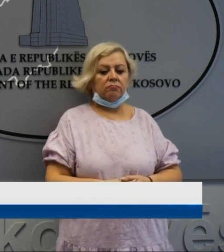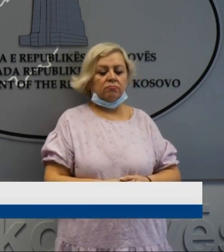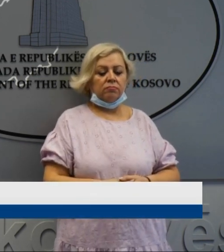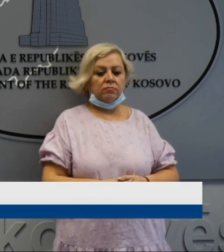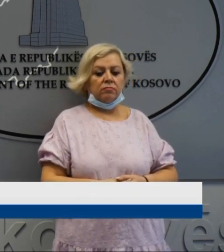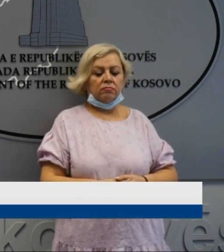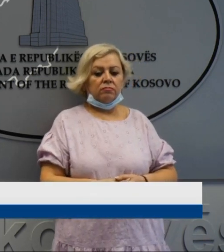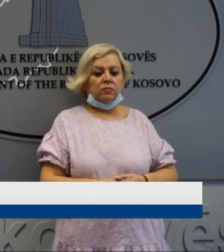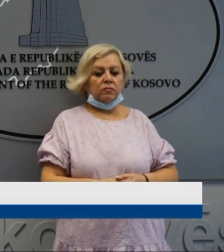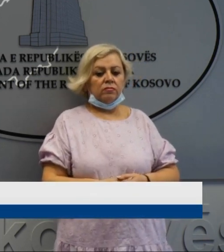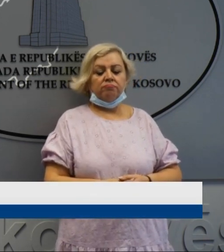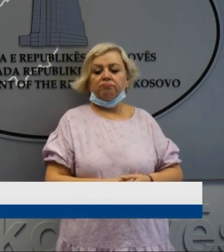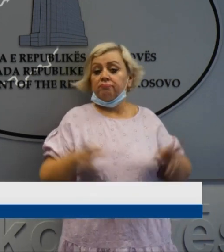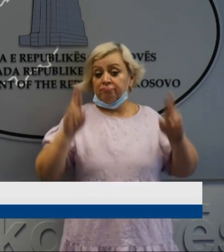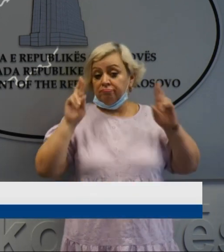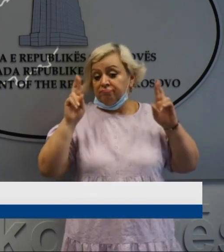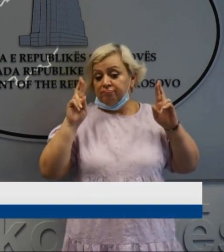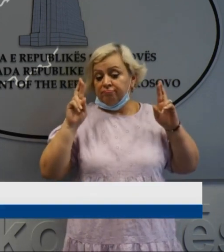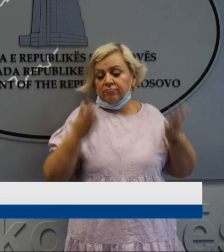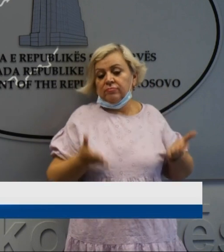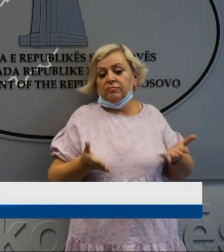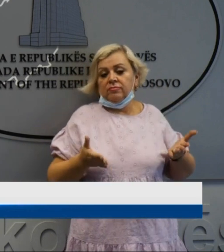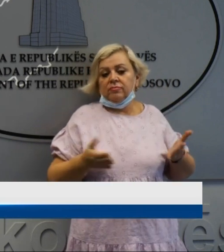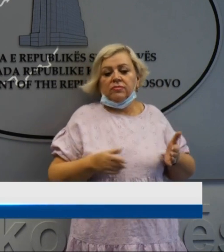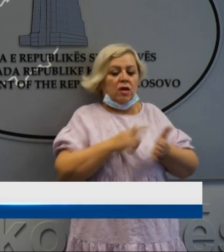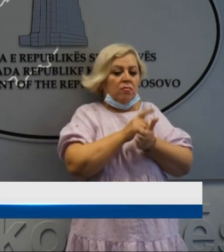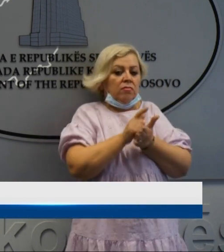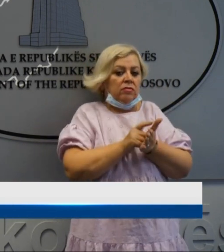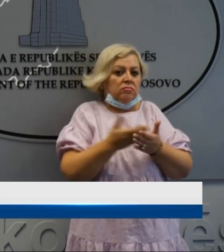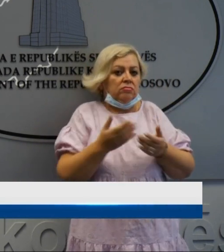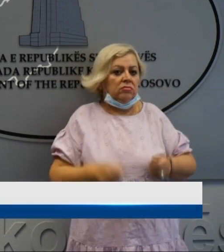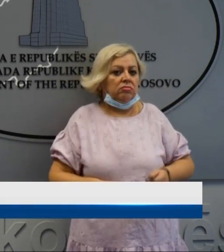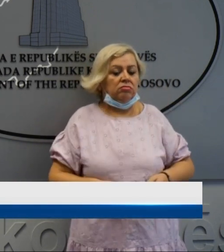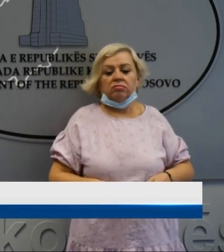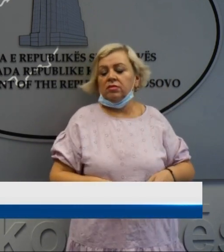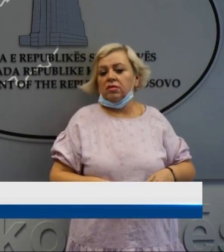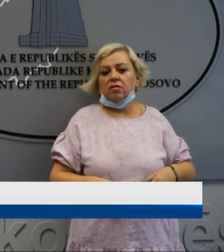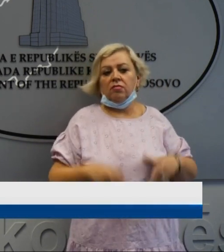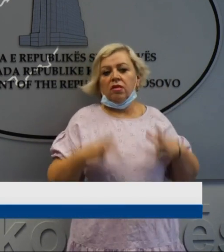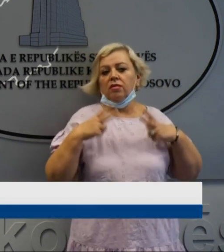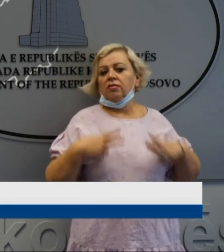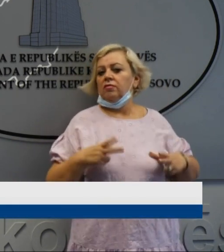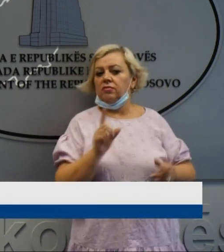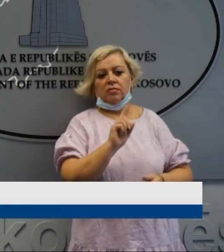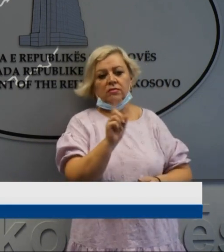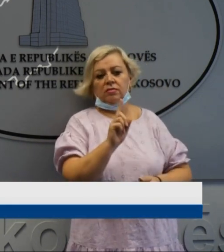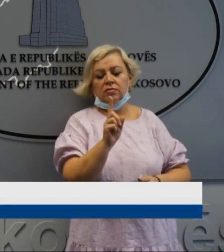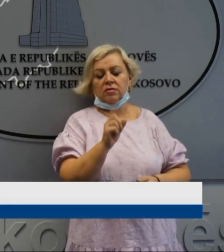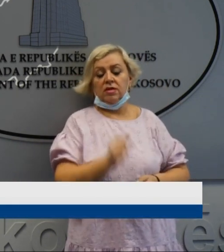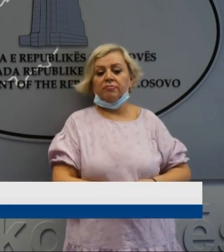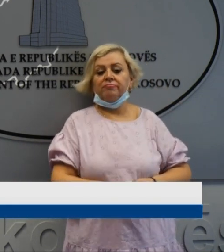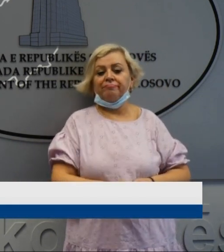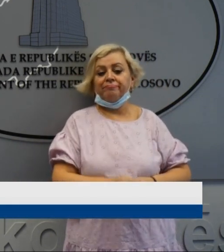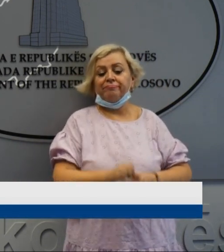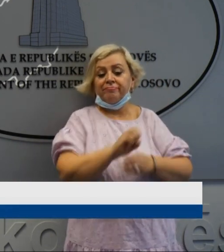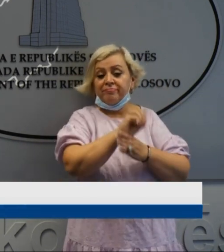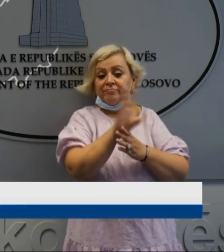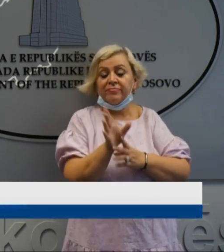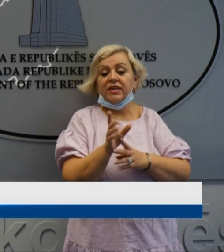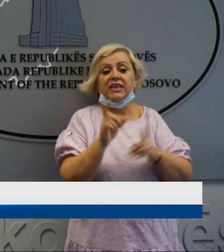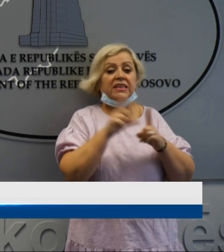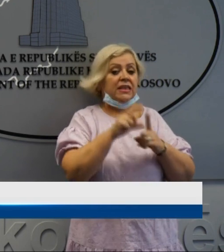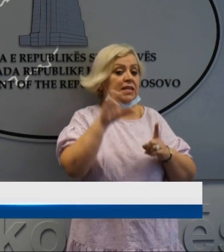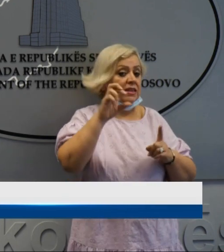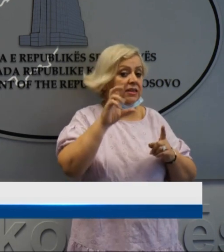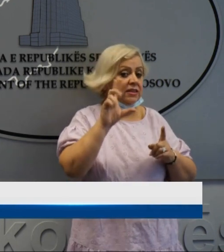dhe kjo ne e shpresë, mirë po në asë një moment ne nuk guxojmë të relaksohemi, sepse me variantin Delta, ashtu si